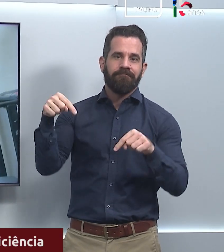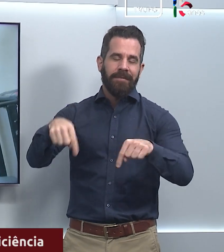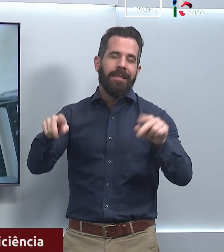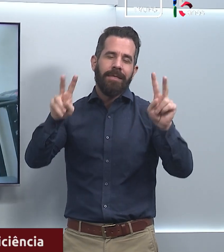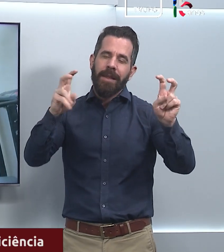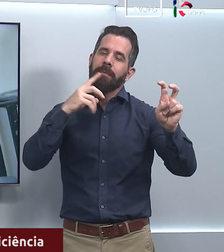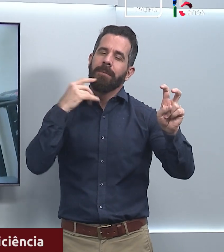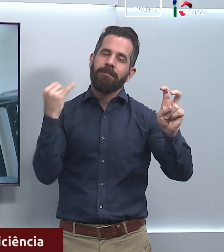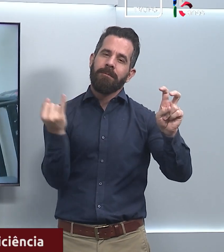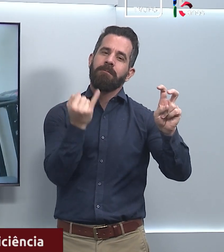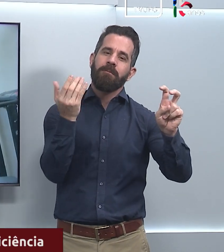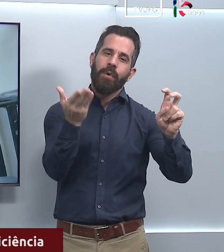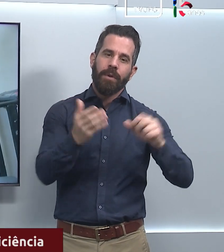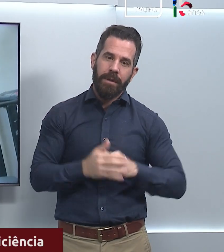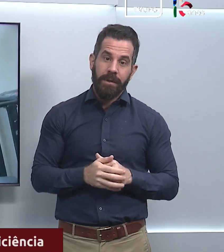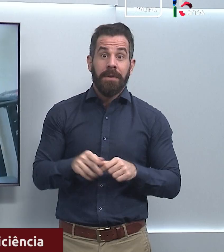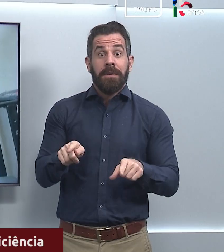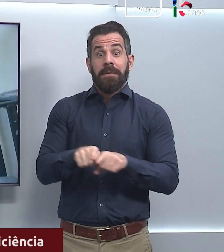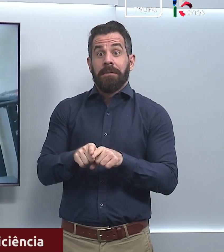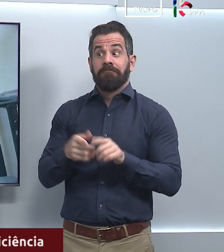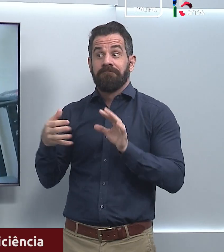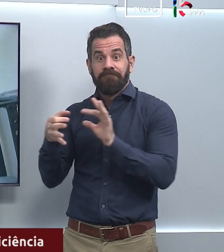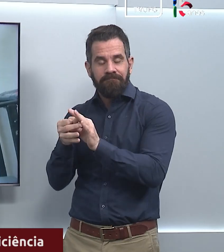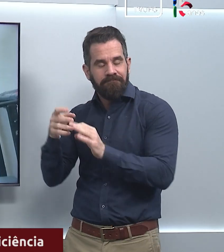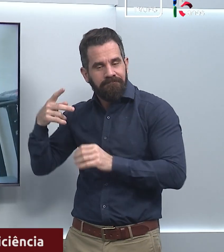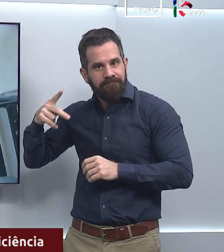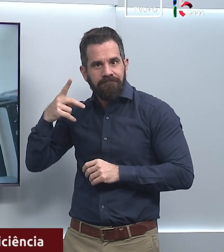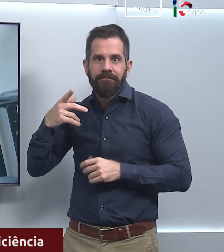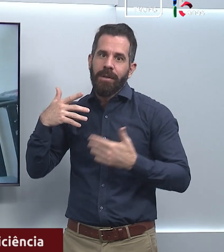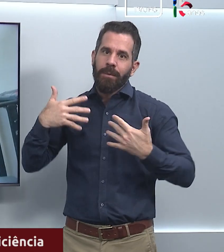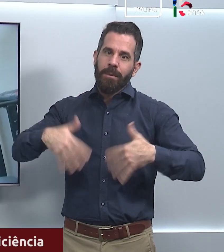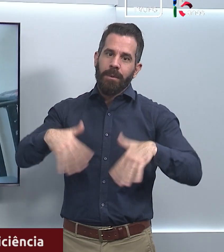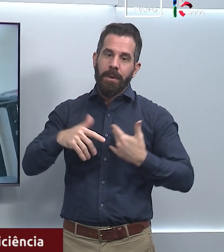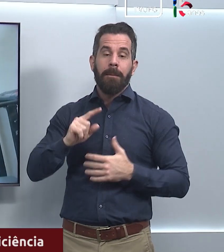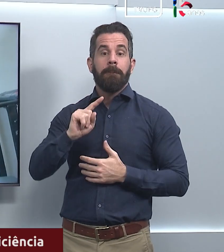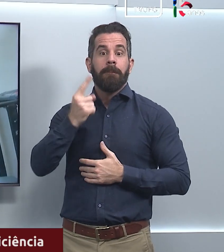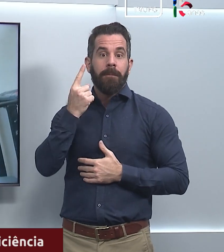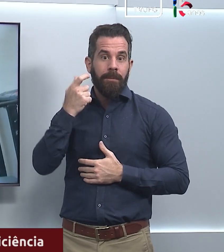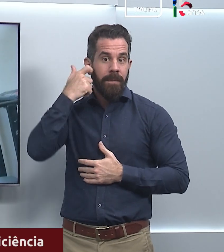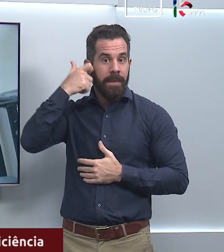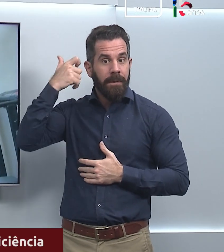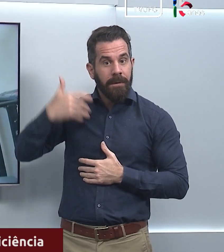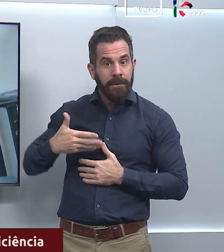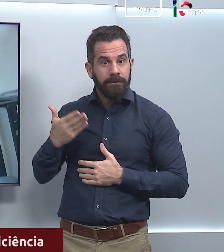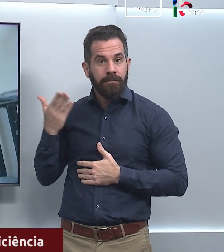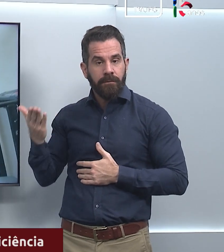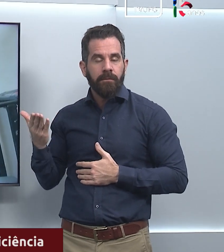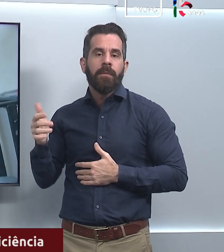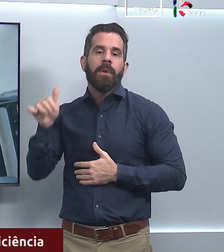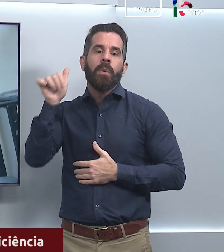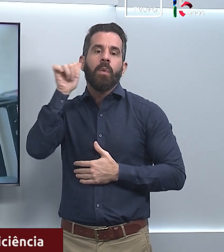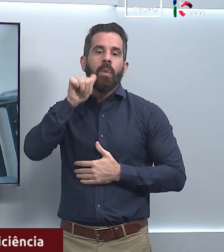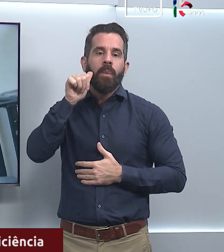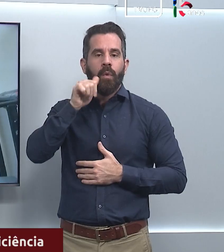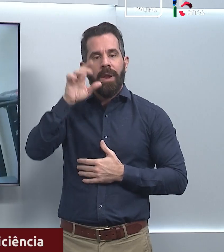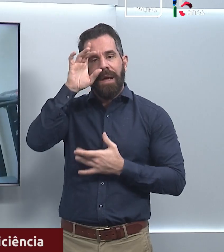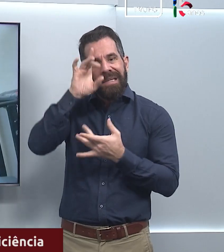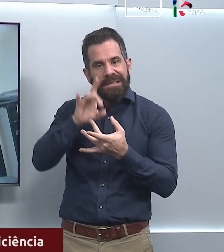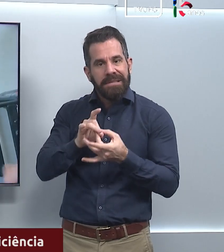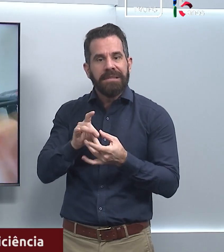tema tão importante e muito caro para mim. Então, começarei pela minha audiodescrição. Eu sou uma mulher